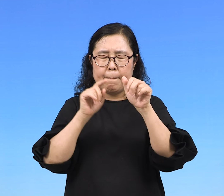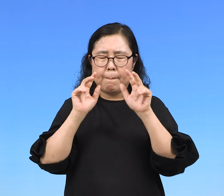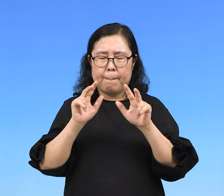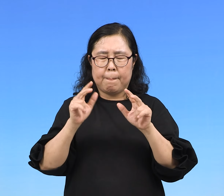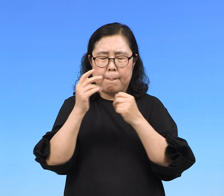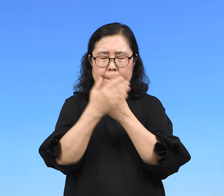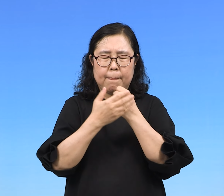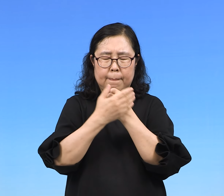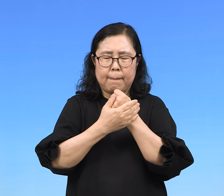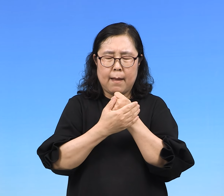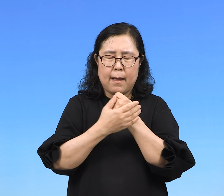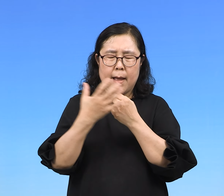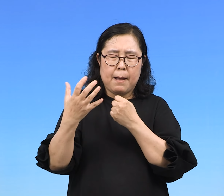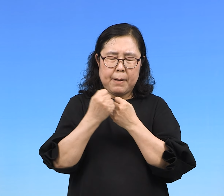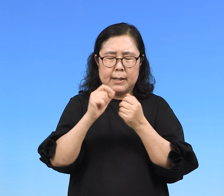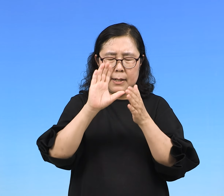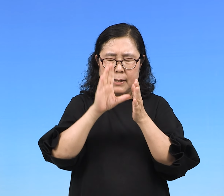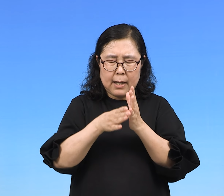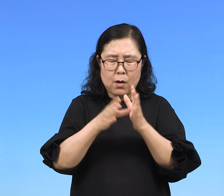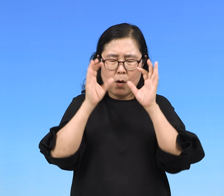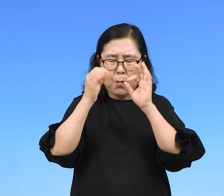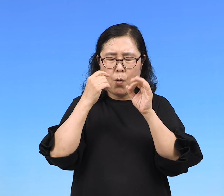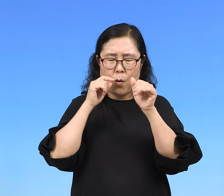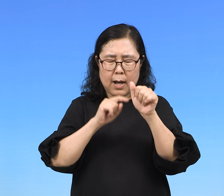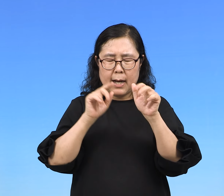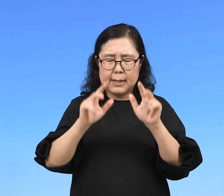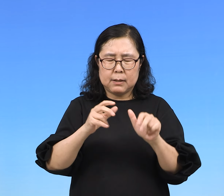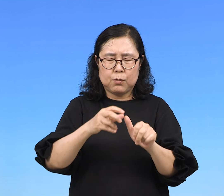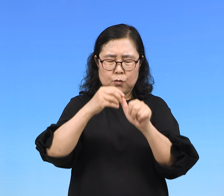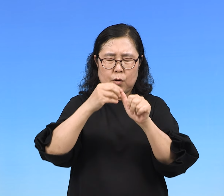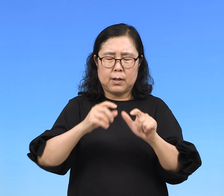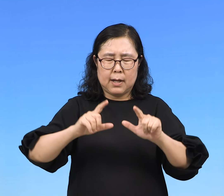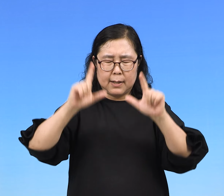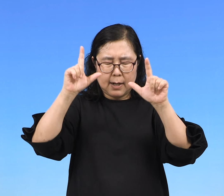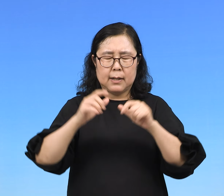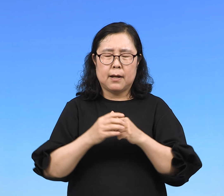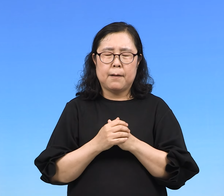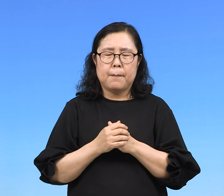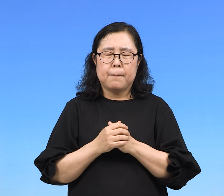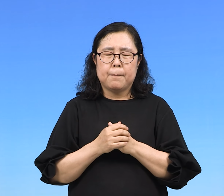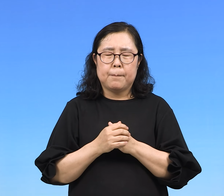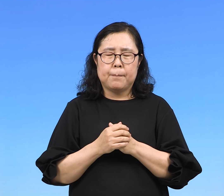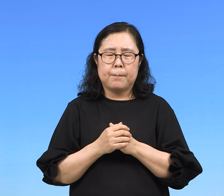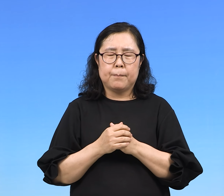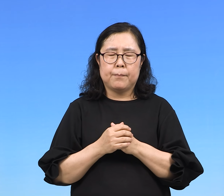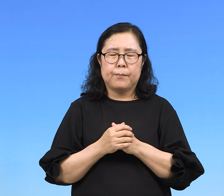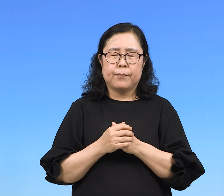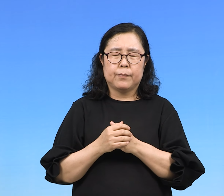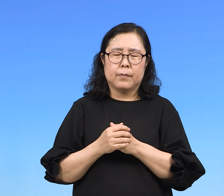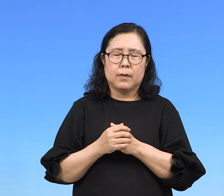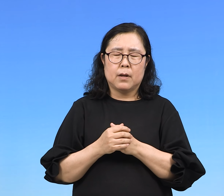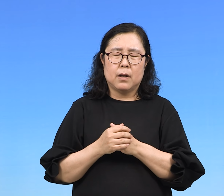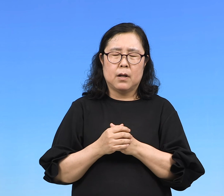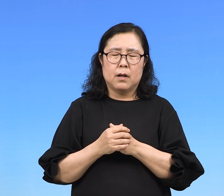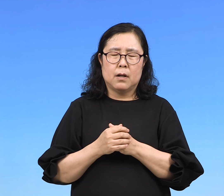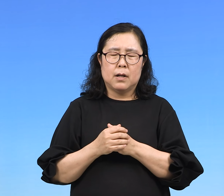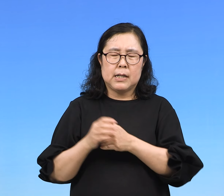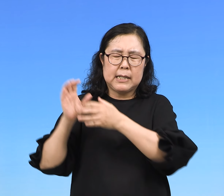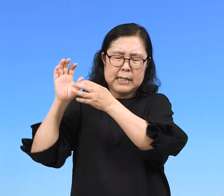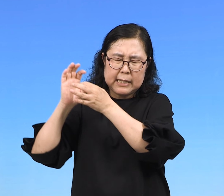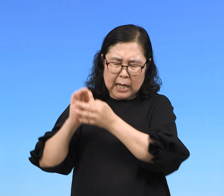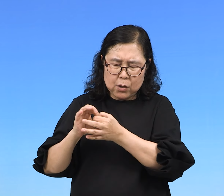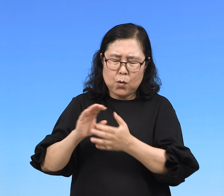보라 지금은 은혜 받을 만한 때요, 보라 지금은 구원의 날이로다. 끊임없이 우리에게